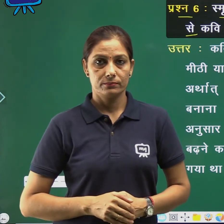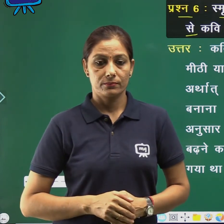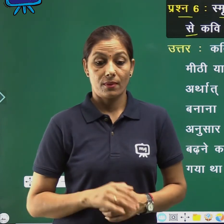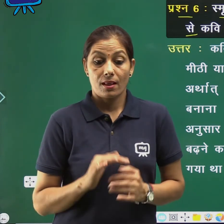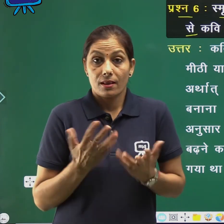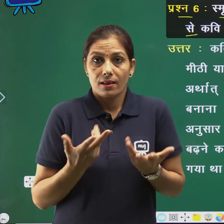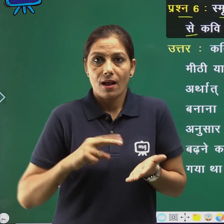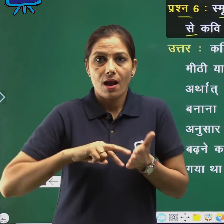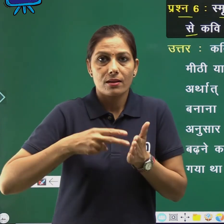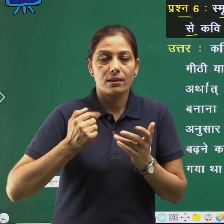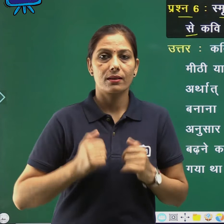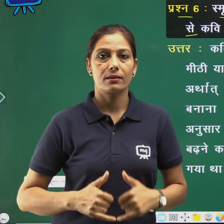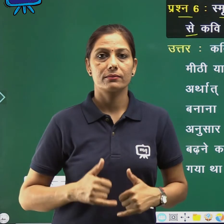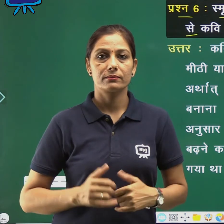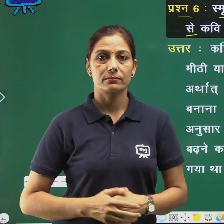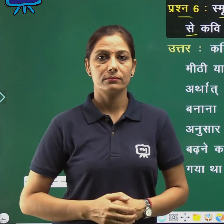क्या आशय है?